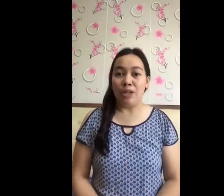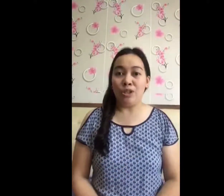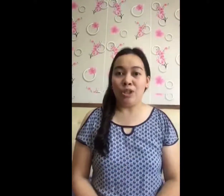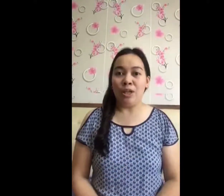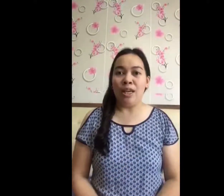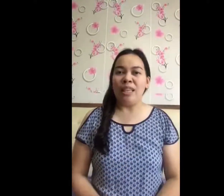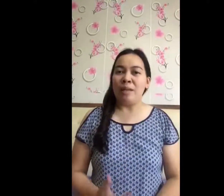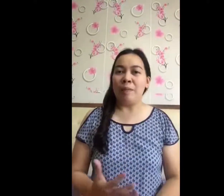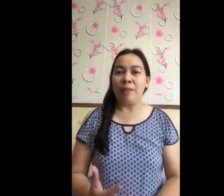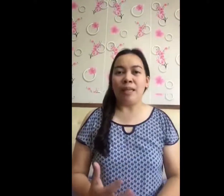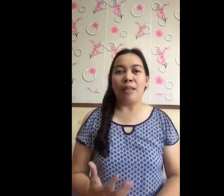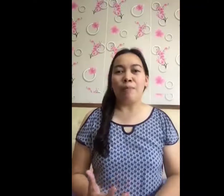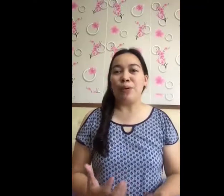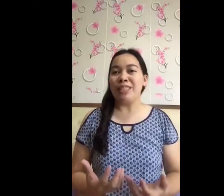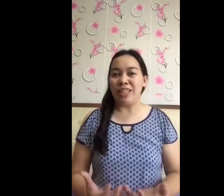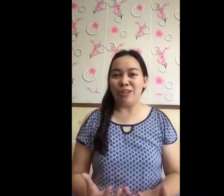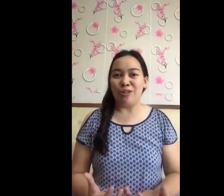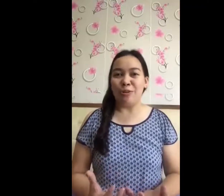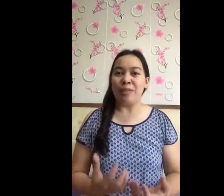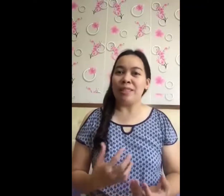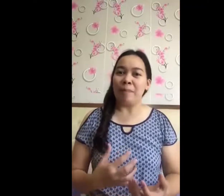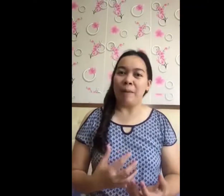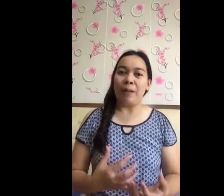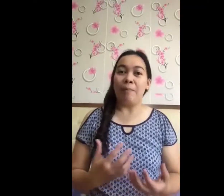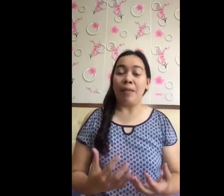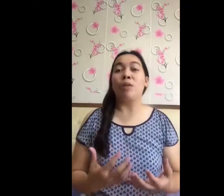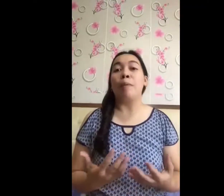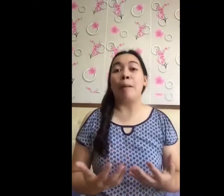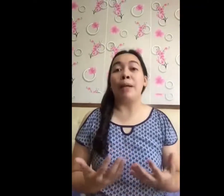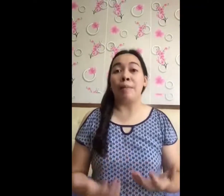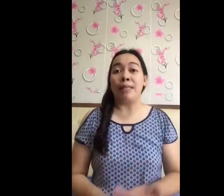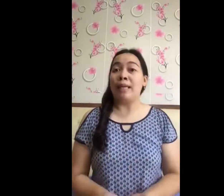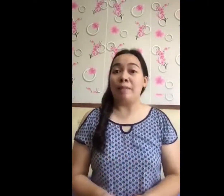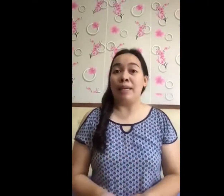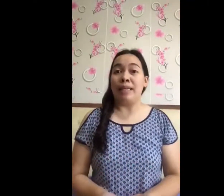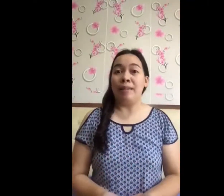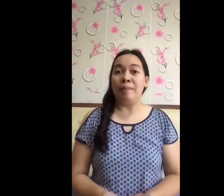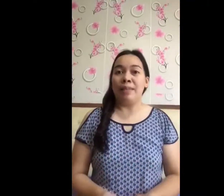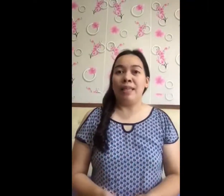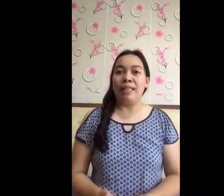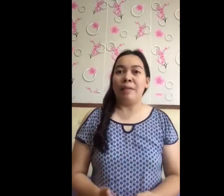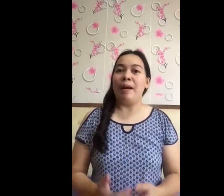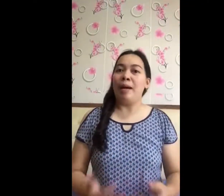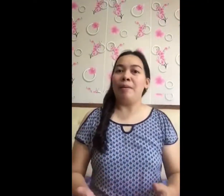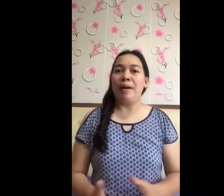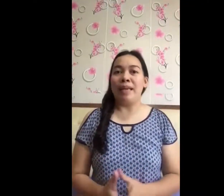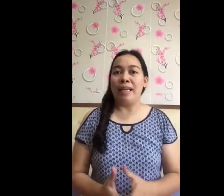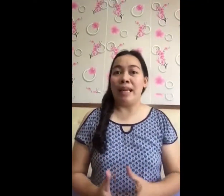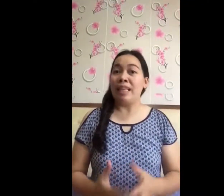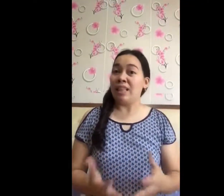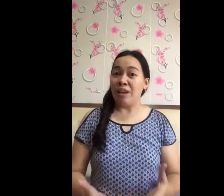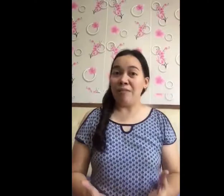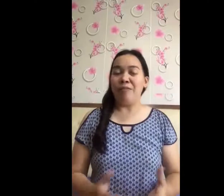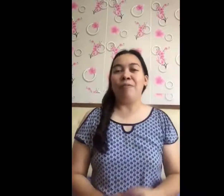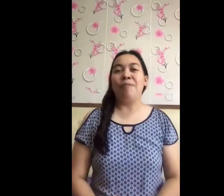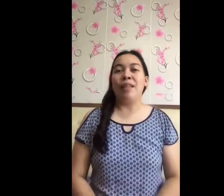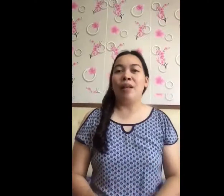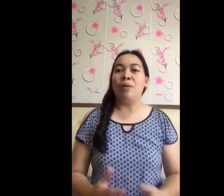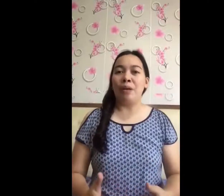Language. Sa pamamagitan po kasi nito, mas napapalapit o mapapalapit kami sa mga kababayan nating deaf,